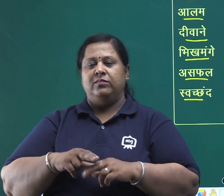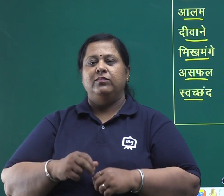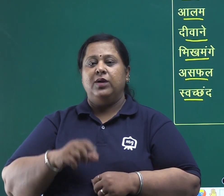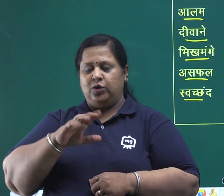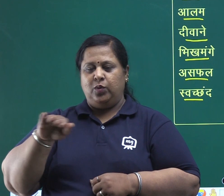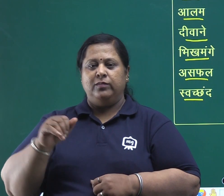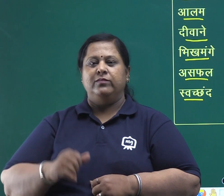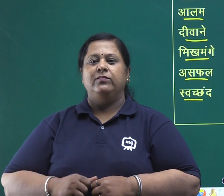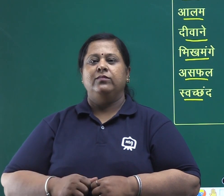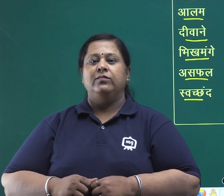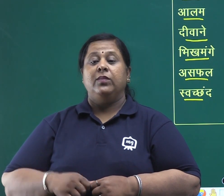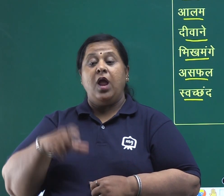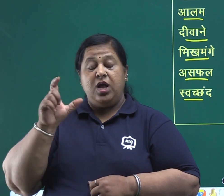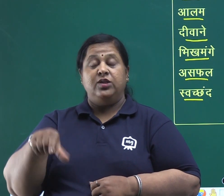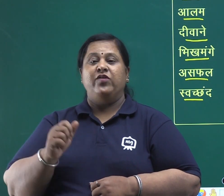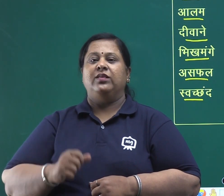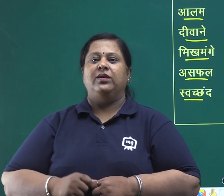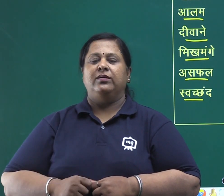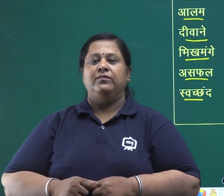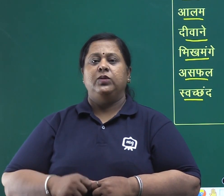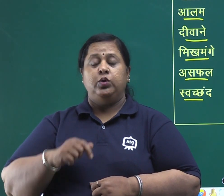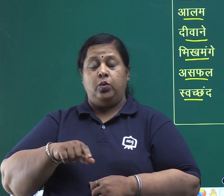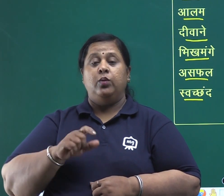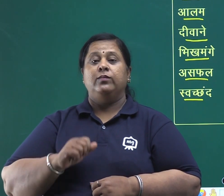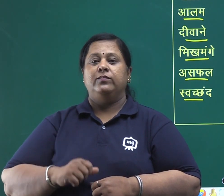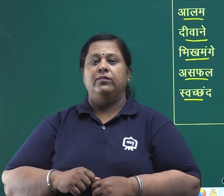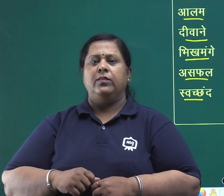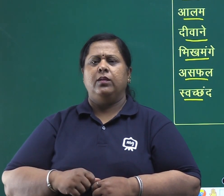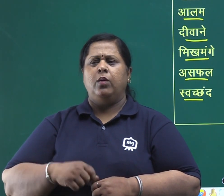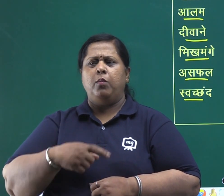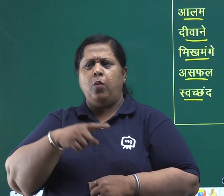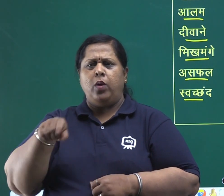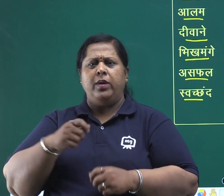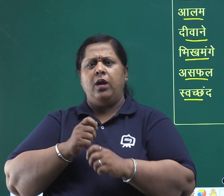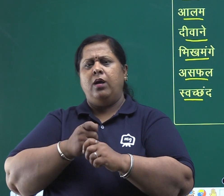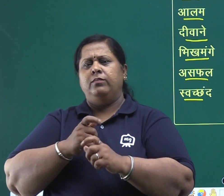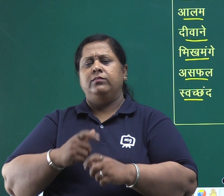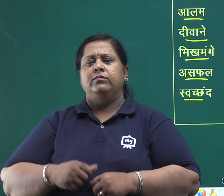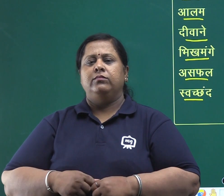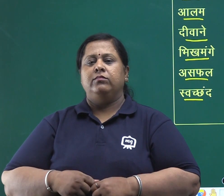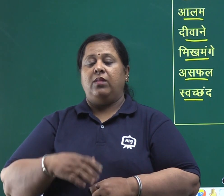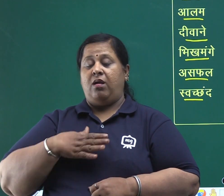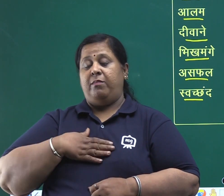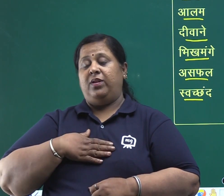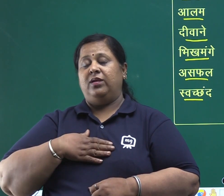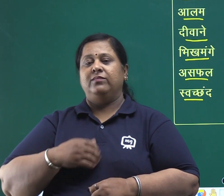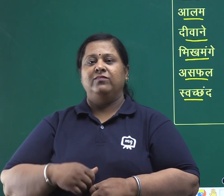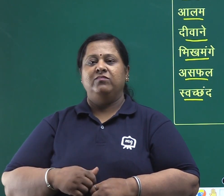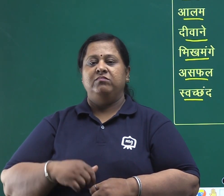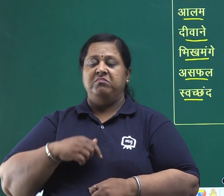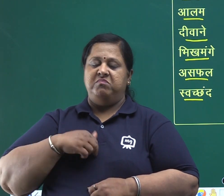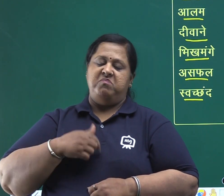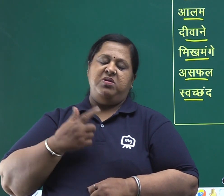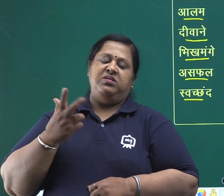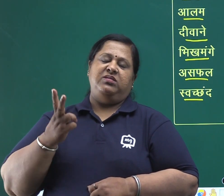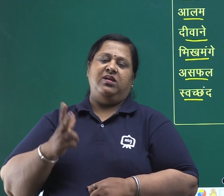बच्चों, ऐसे व्यक्ति जो कोई भी काम अपनी मर्जी